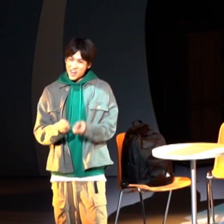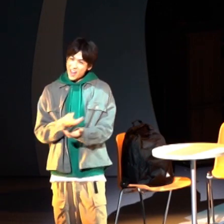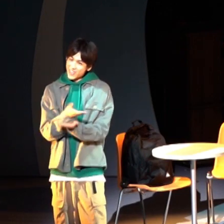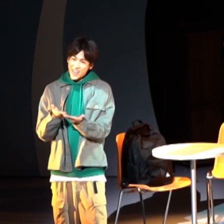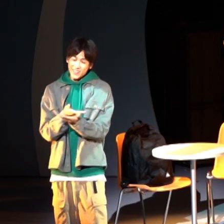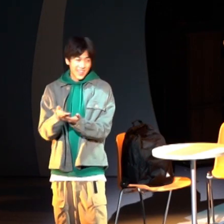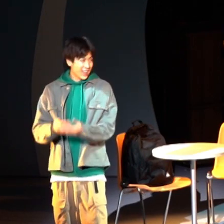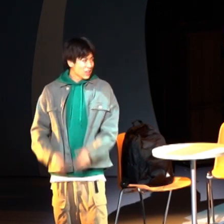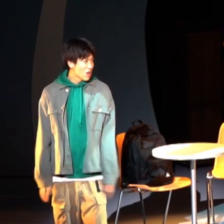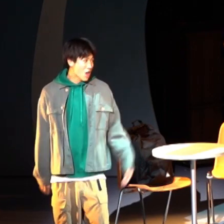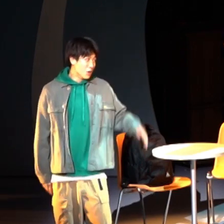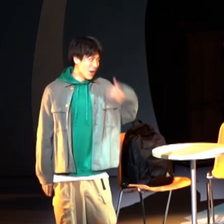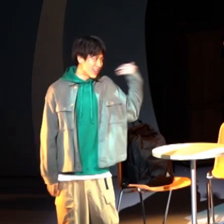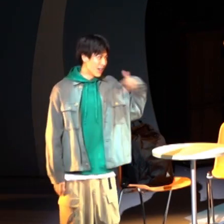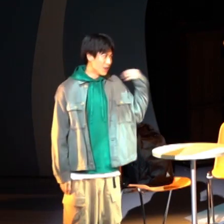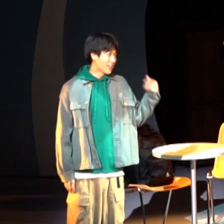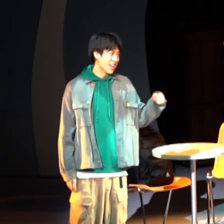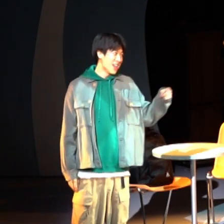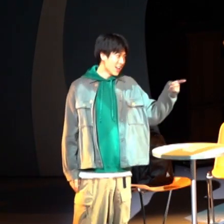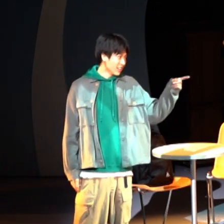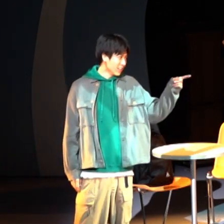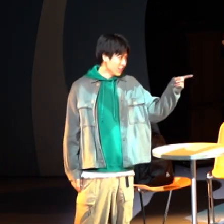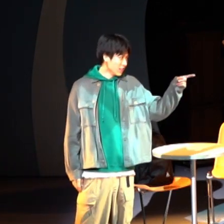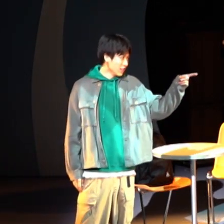人付き合いなんてわかるわけない、